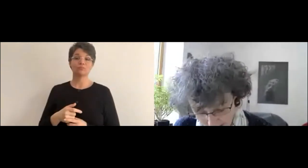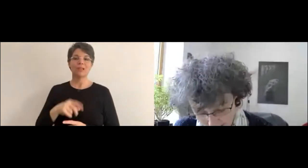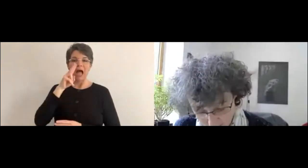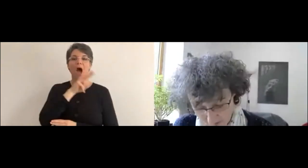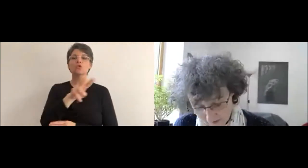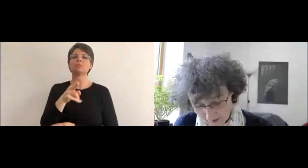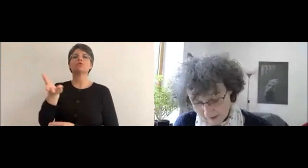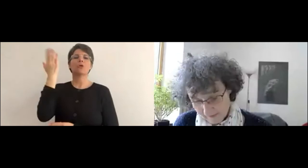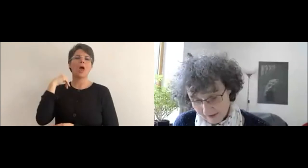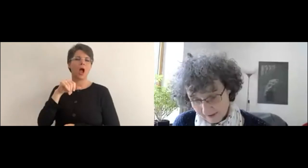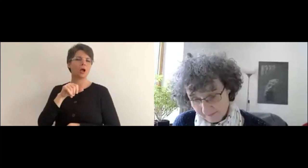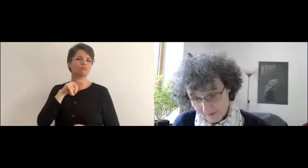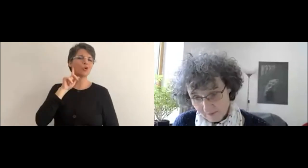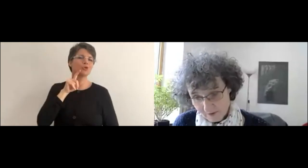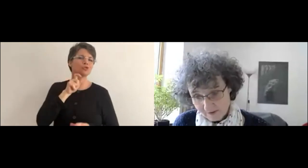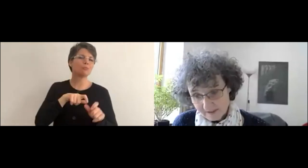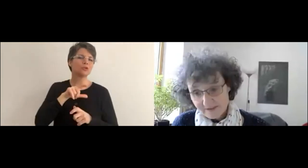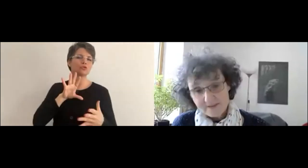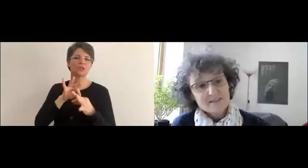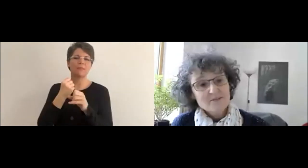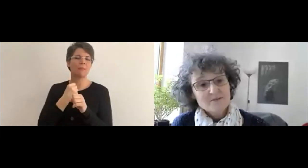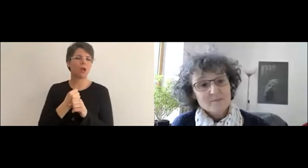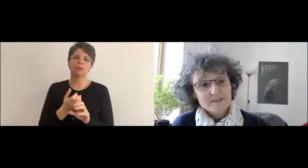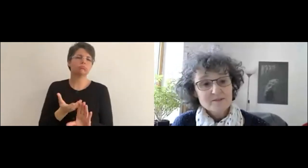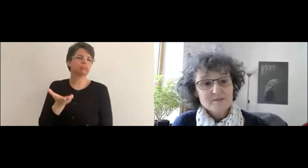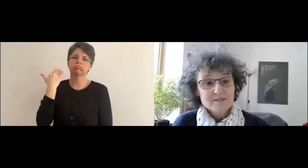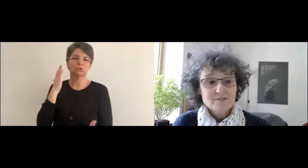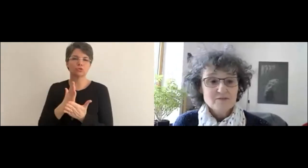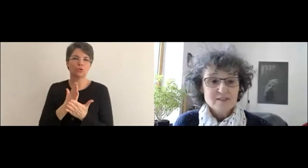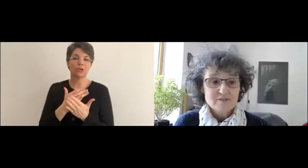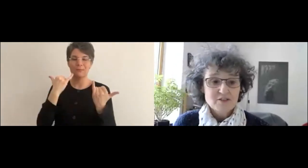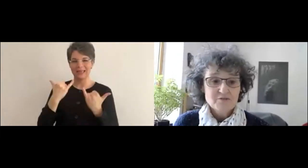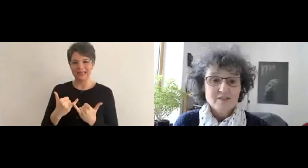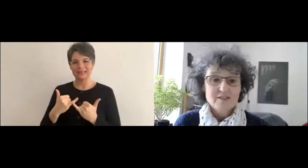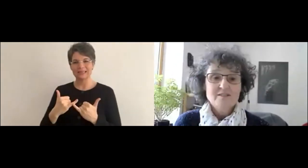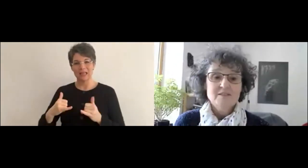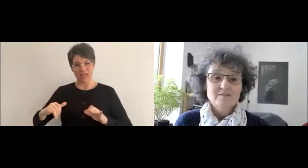Menschen und trotzdem bedeutet also die Kooperation,